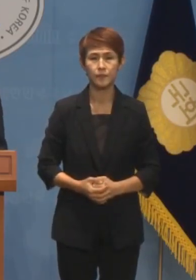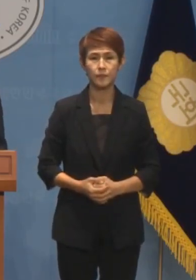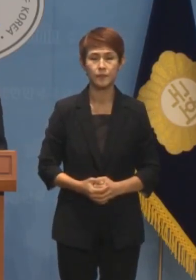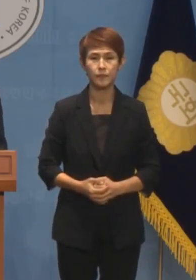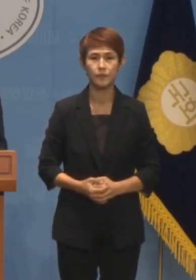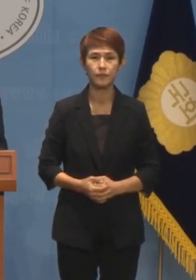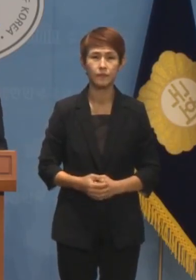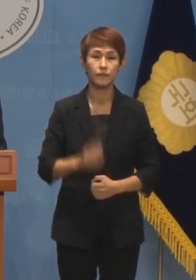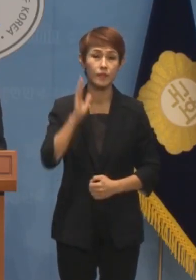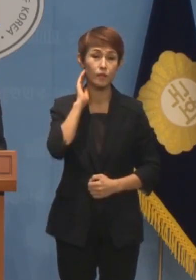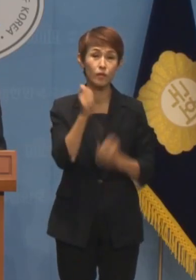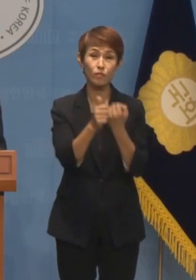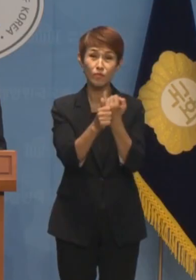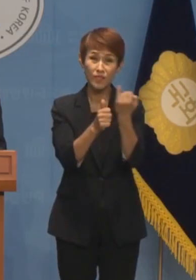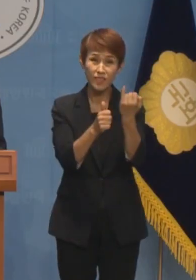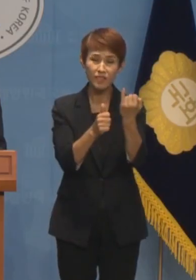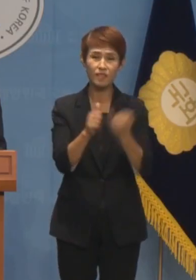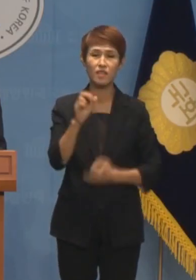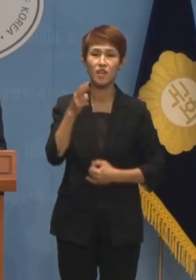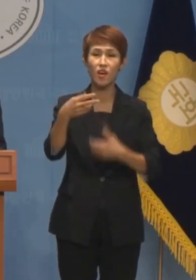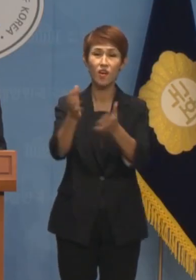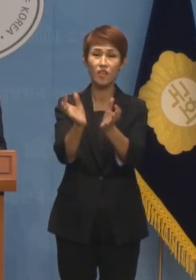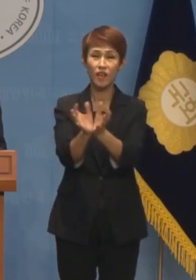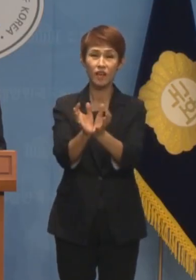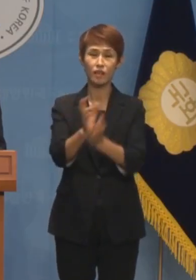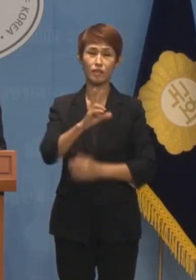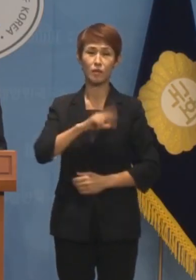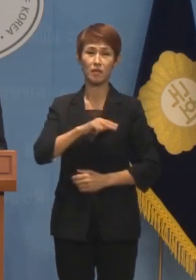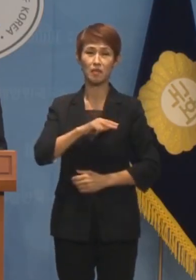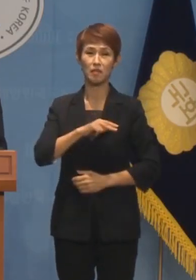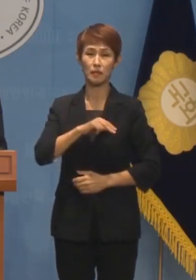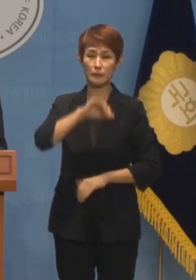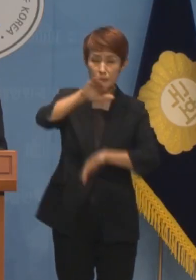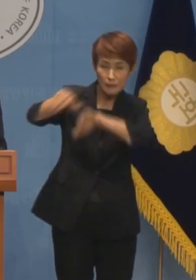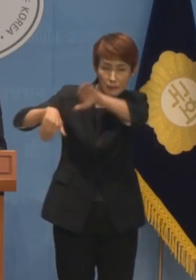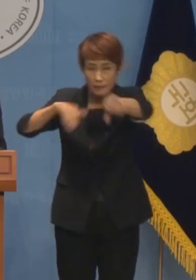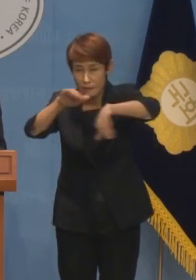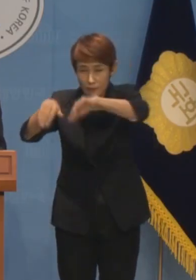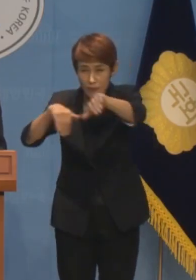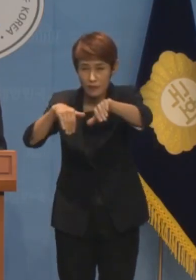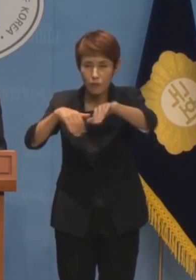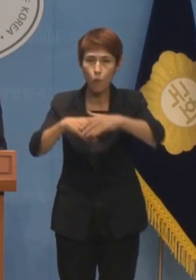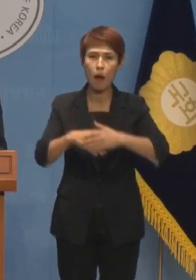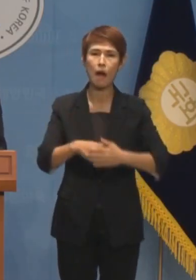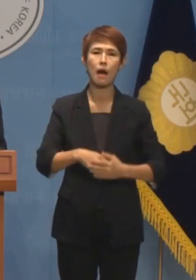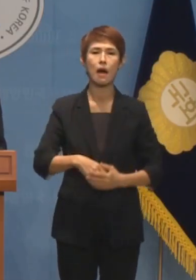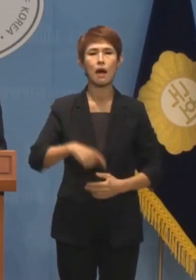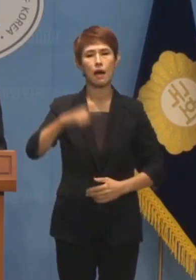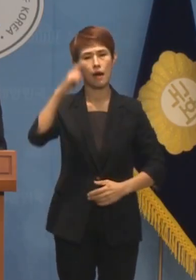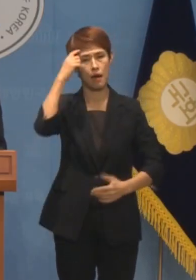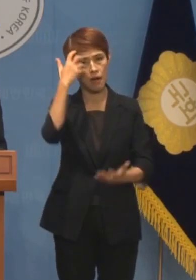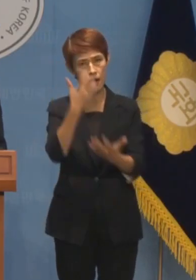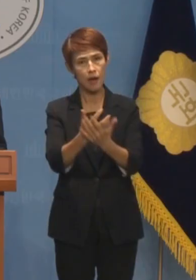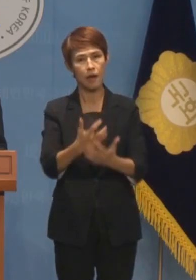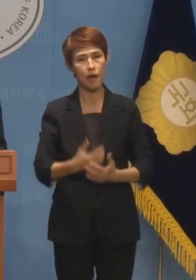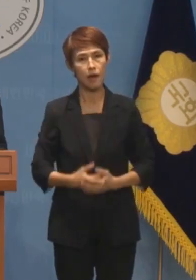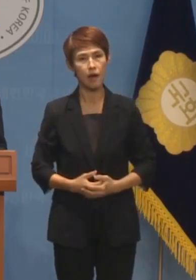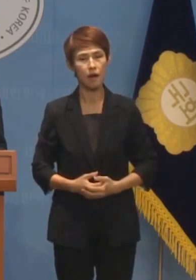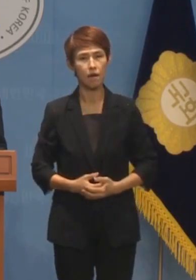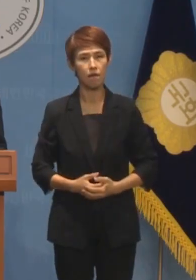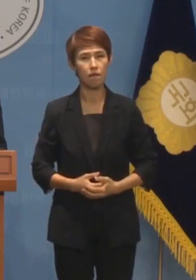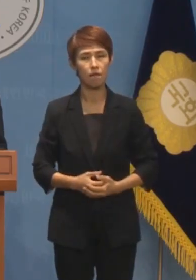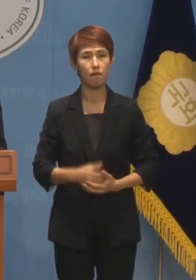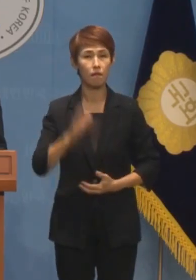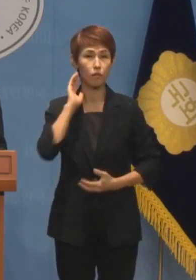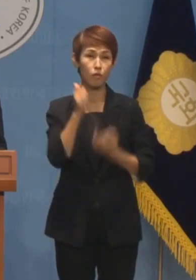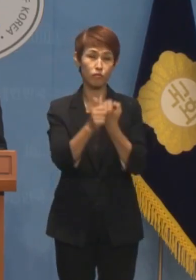김건희 여사가 여당 공천을 좌우지우지했다니 대한민국이 김건희